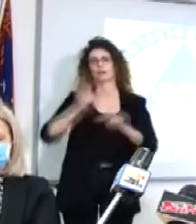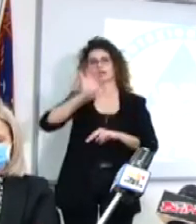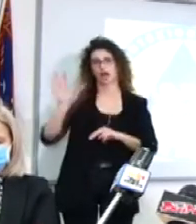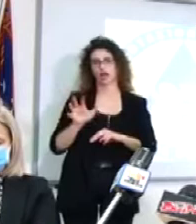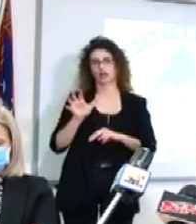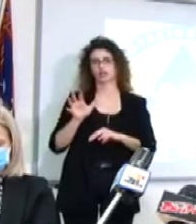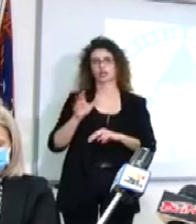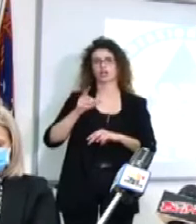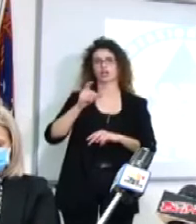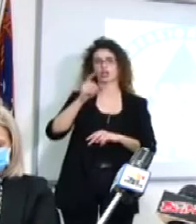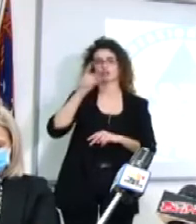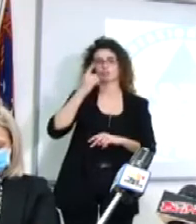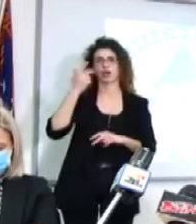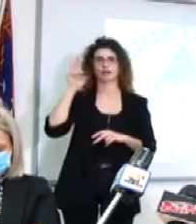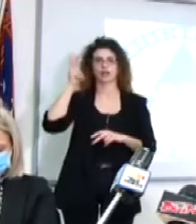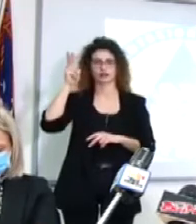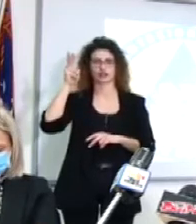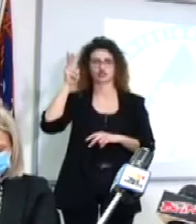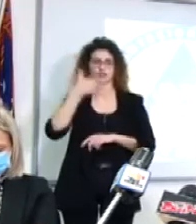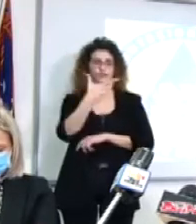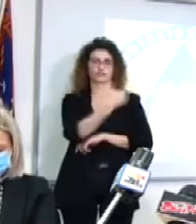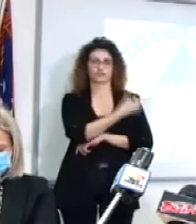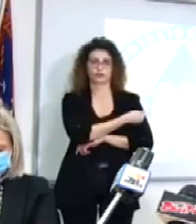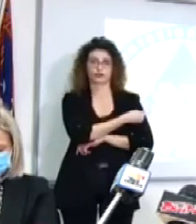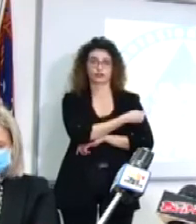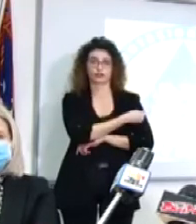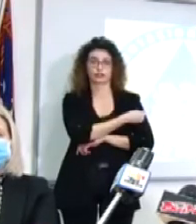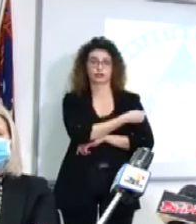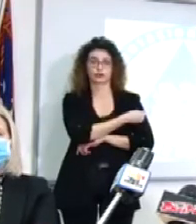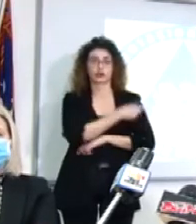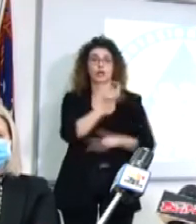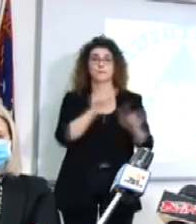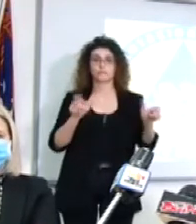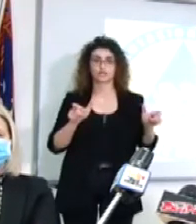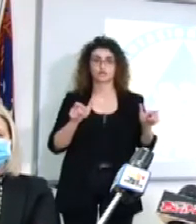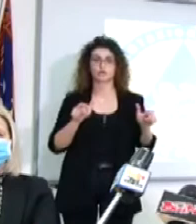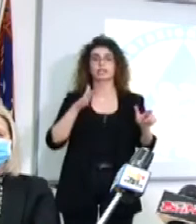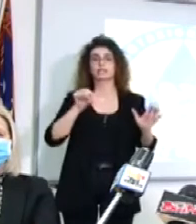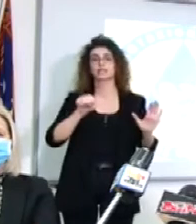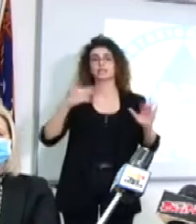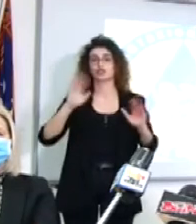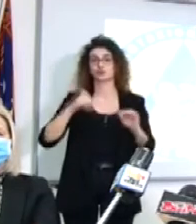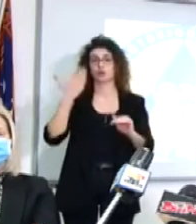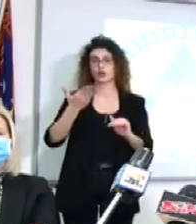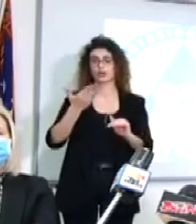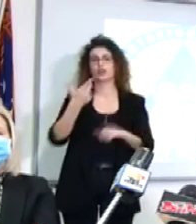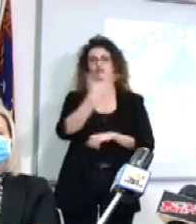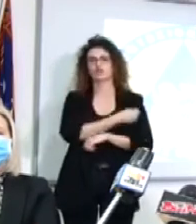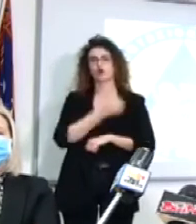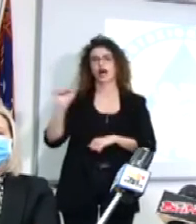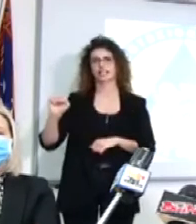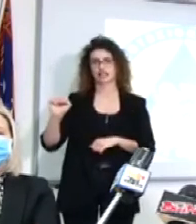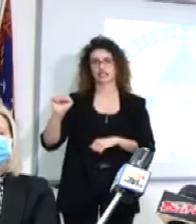germania o la francia la vaccinazione per gli over 65 con astra zeneca il ministro attivato anche